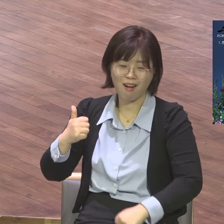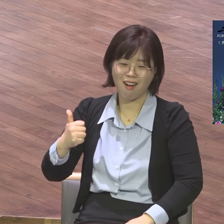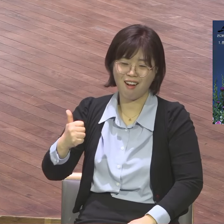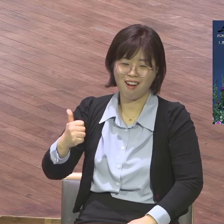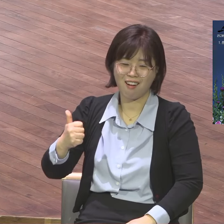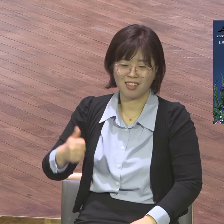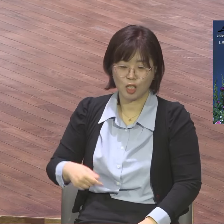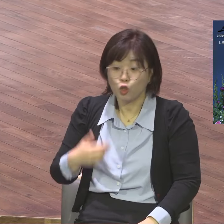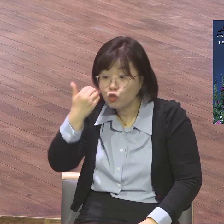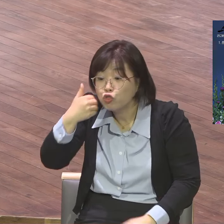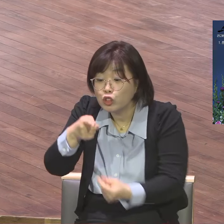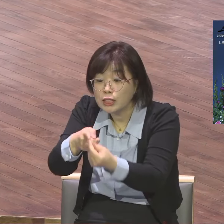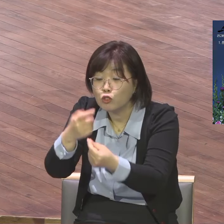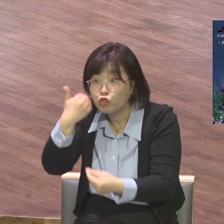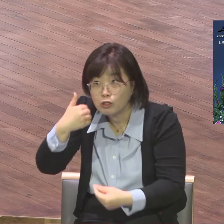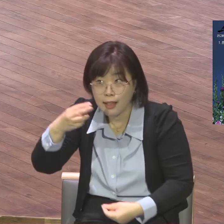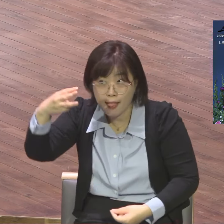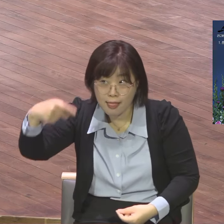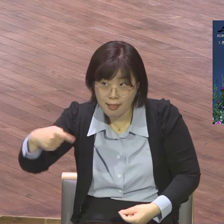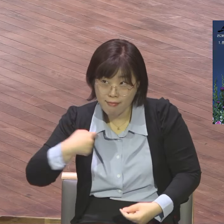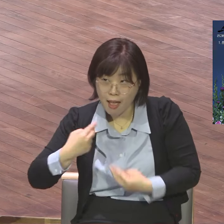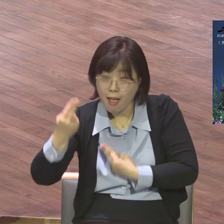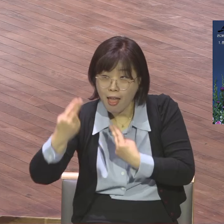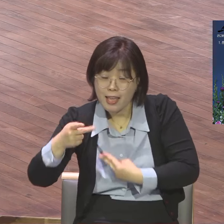말 안 하겠어. 어때?